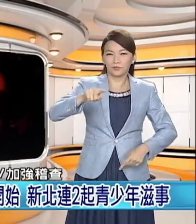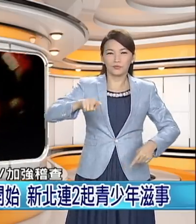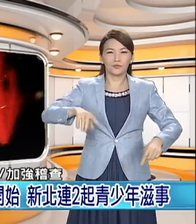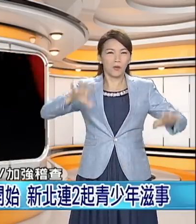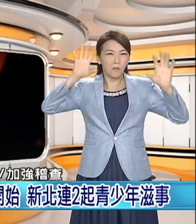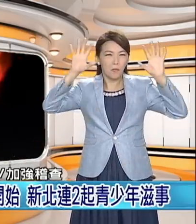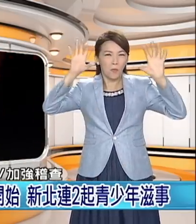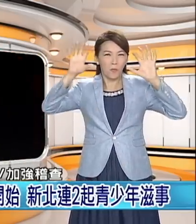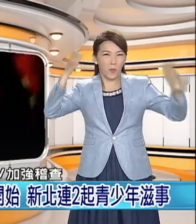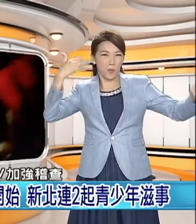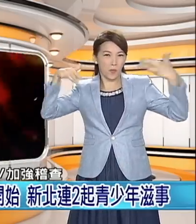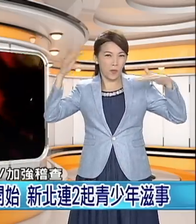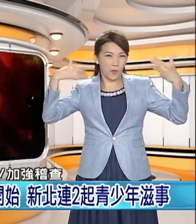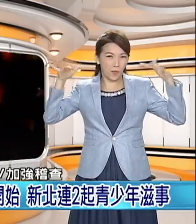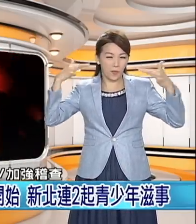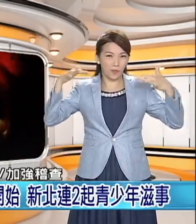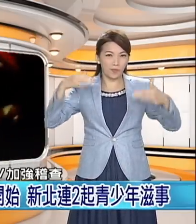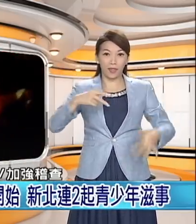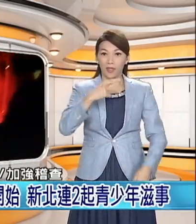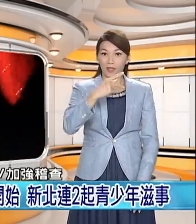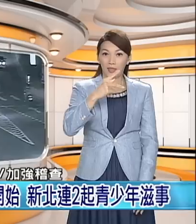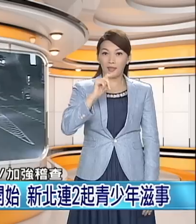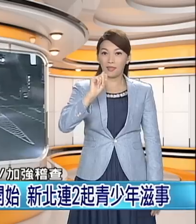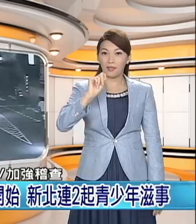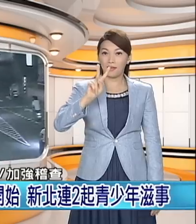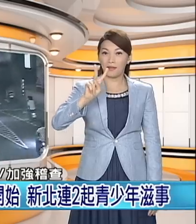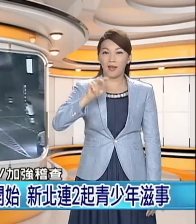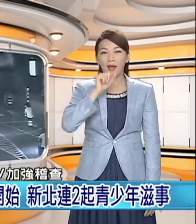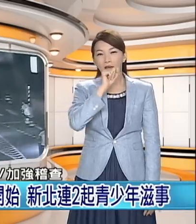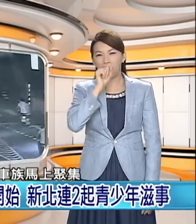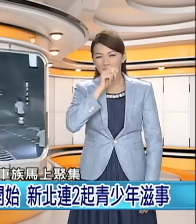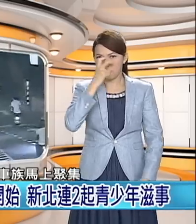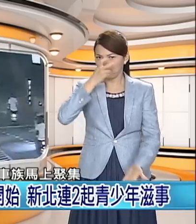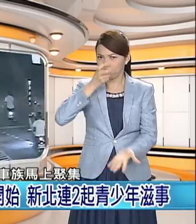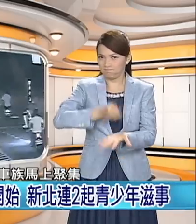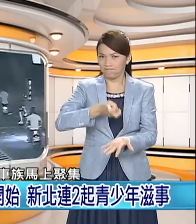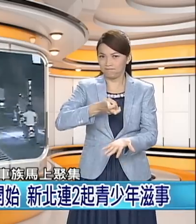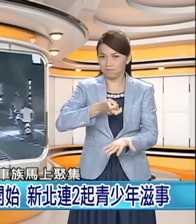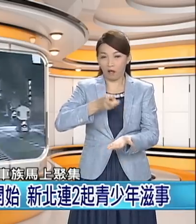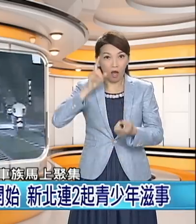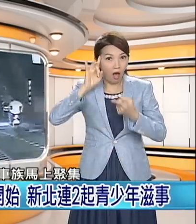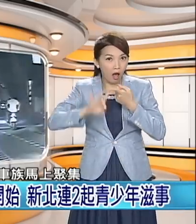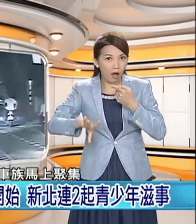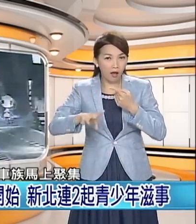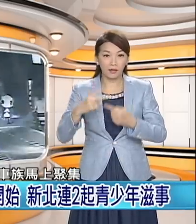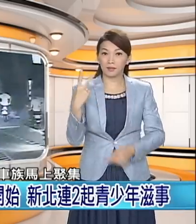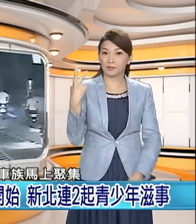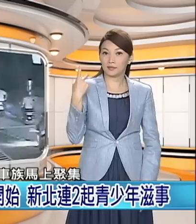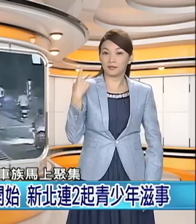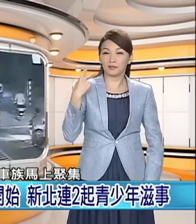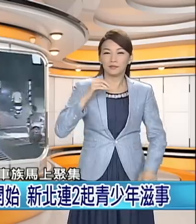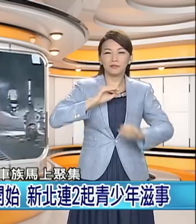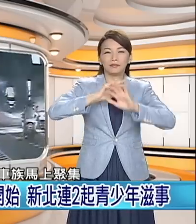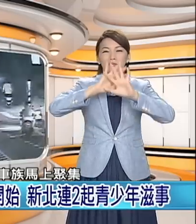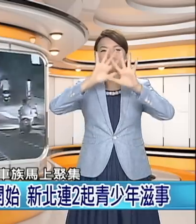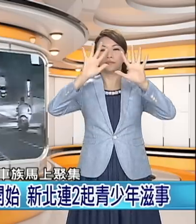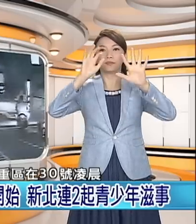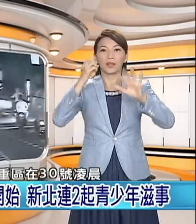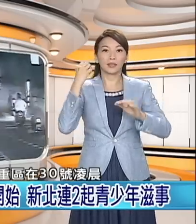店、KTV 加强稽查。但是没想到，飙车族马上聚集。新北市